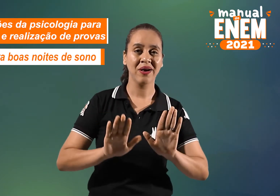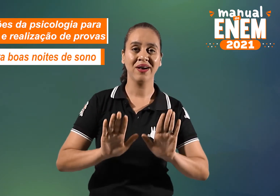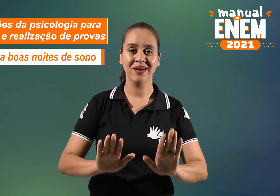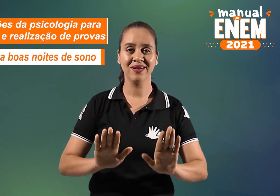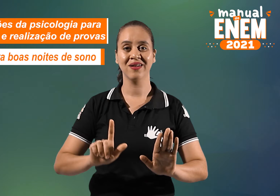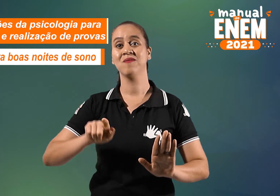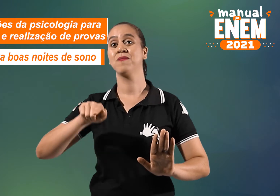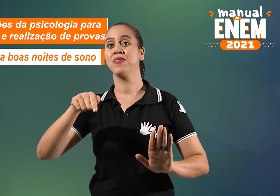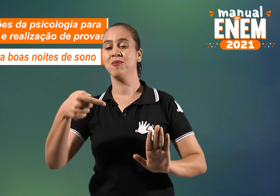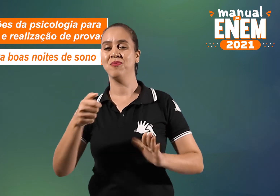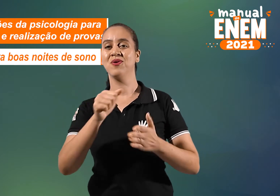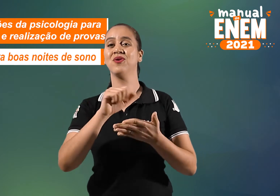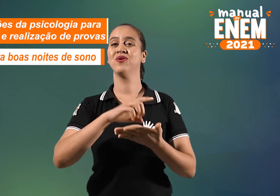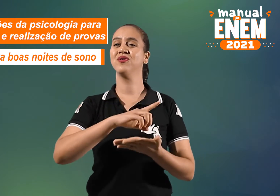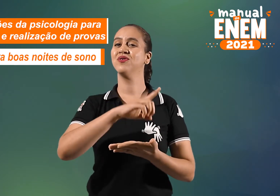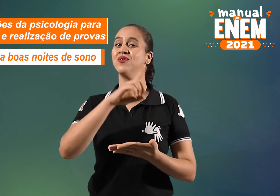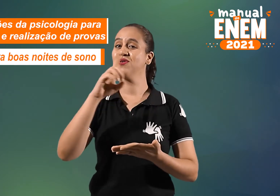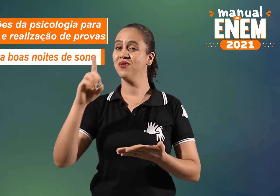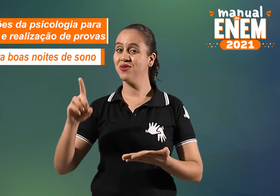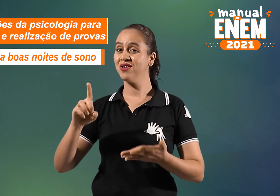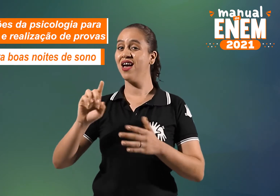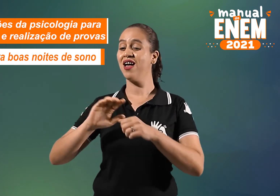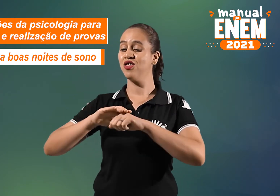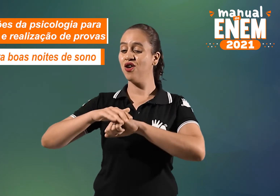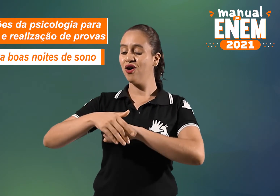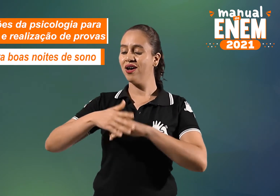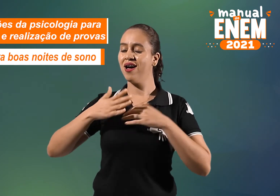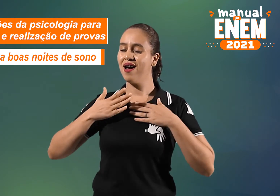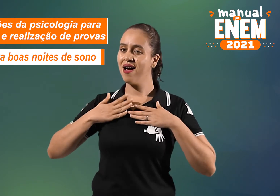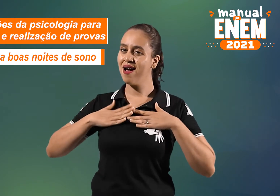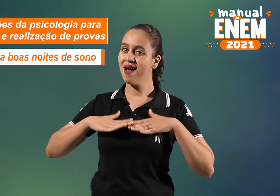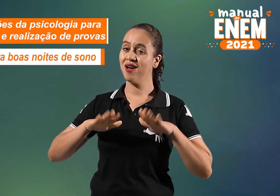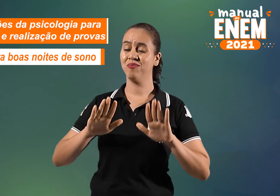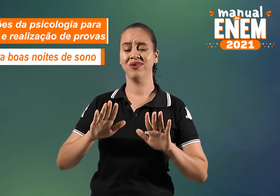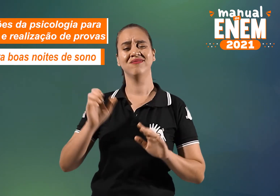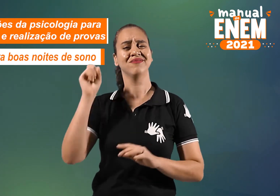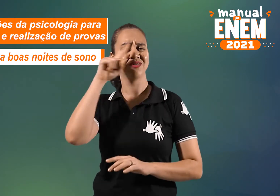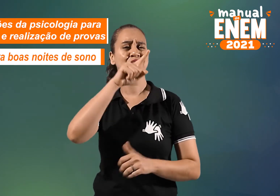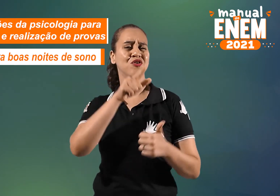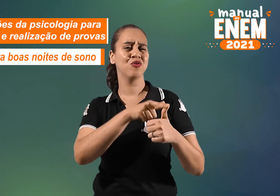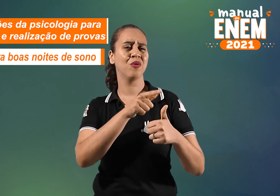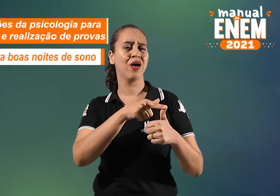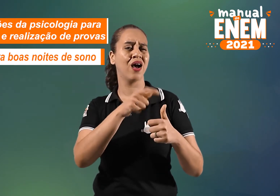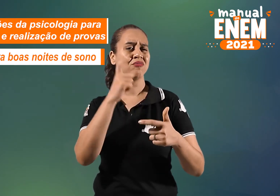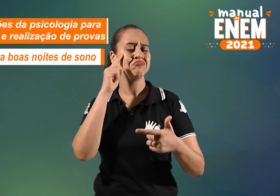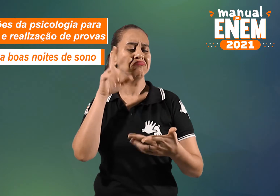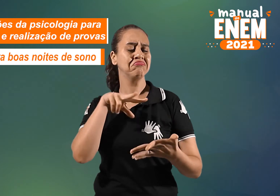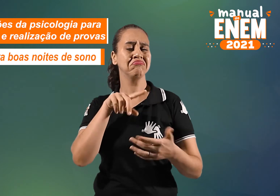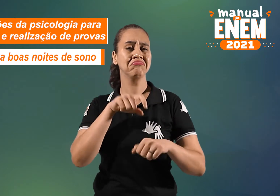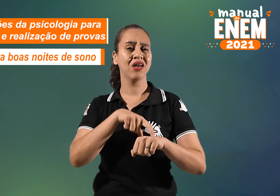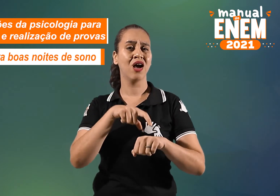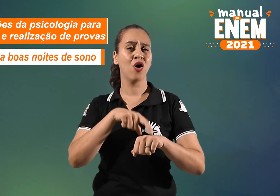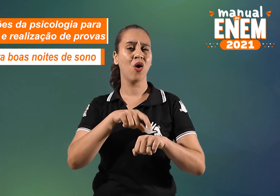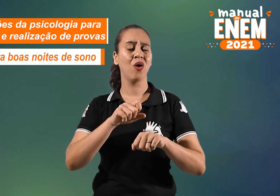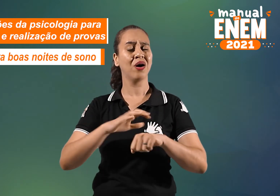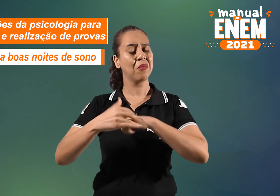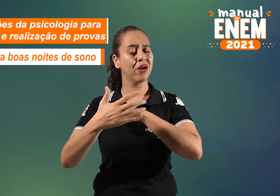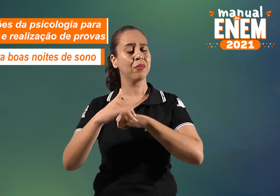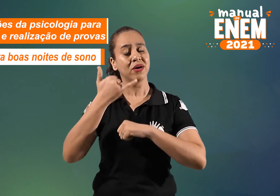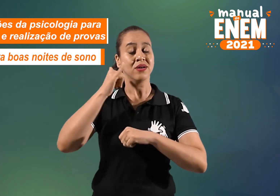gradualmente diminuindo o ritmo das suas atividades durante o dia. Se for difícil no primeiro momento, coloque seu despertador para dar um toque 1 hora